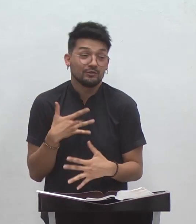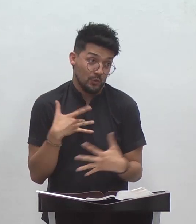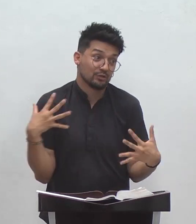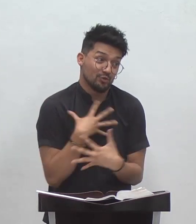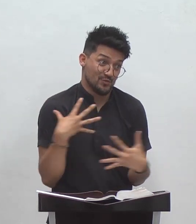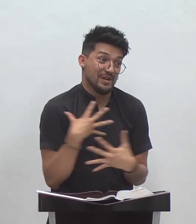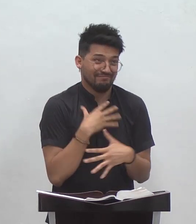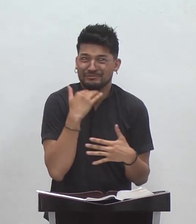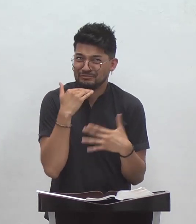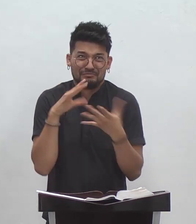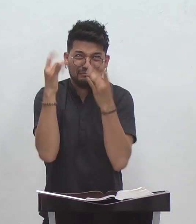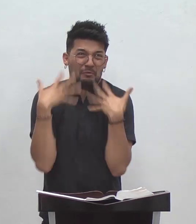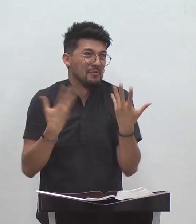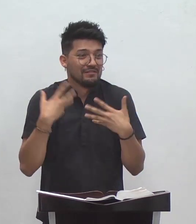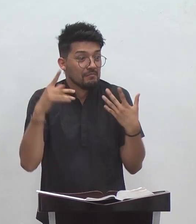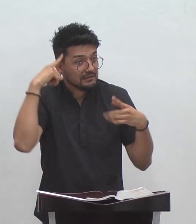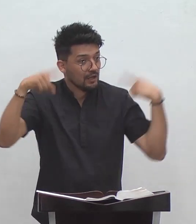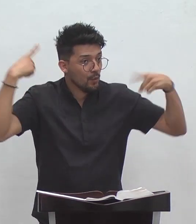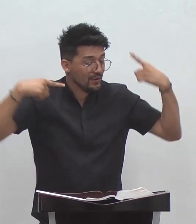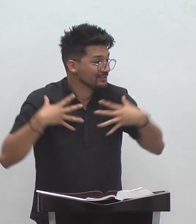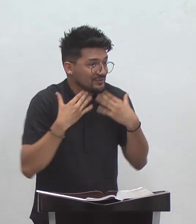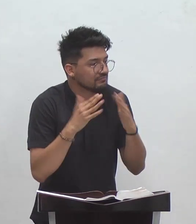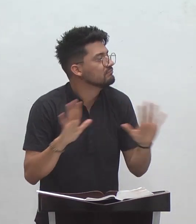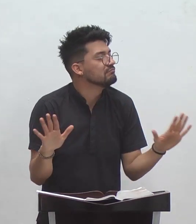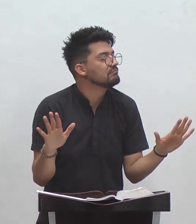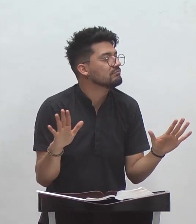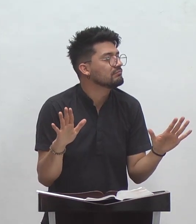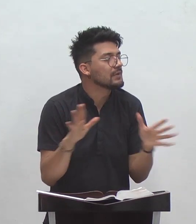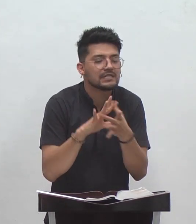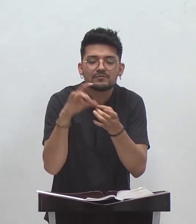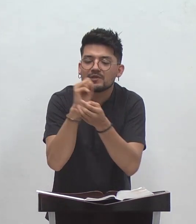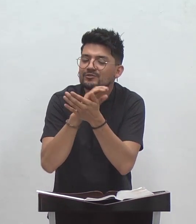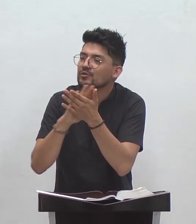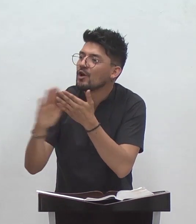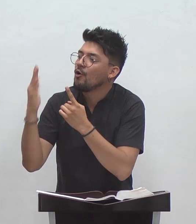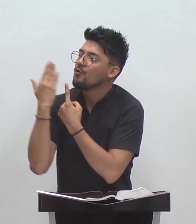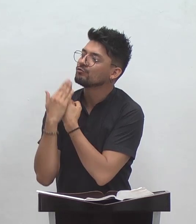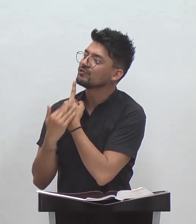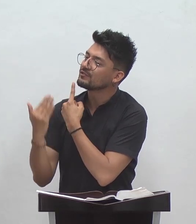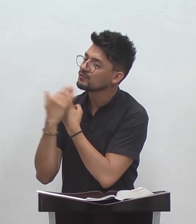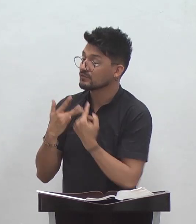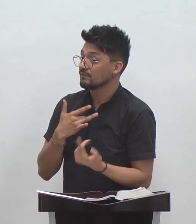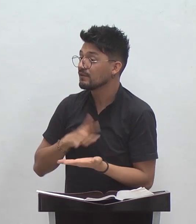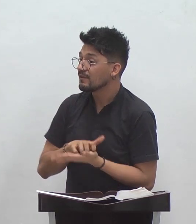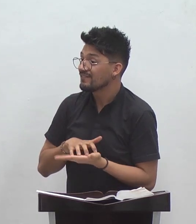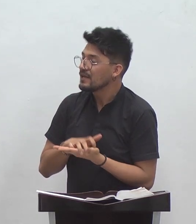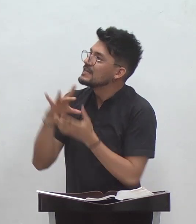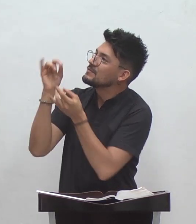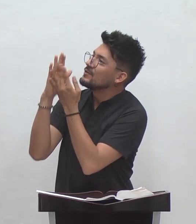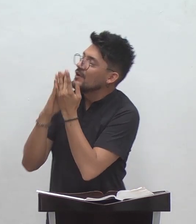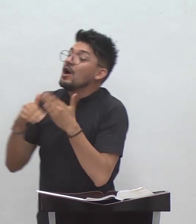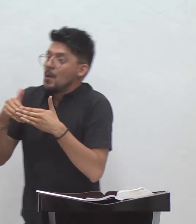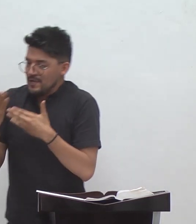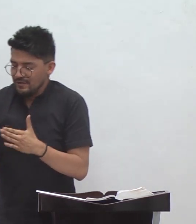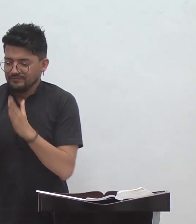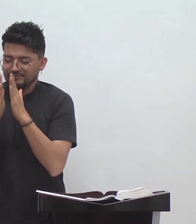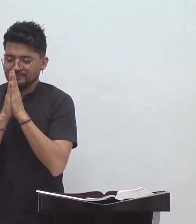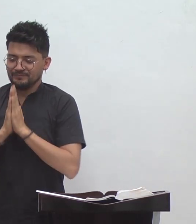hazlo. Yo estaba asustado, de verdad. ¿Cómo lo va a hacer en mí? Está como loco esto. Así que el Espíritu Santo, que es